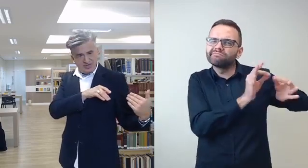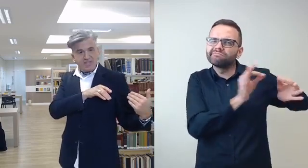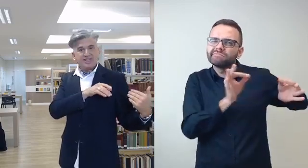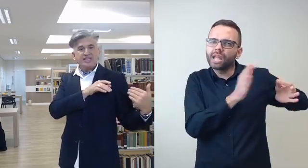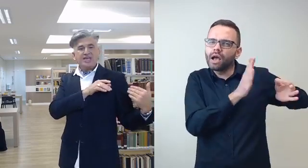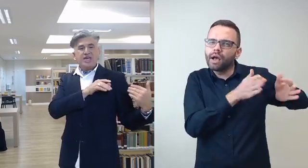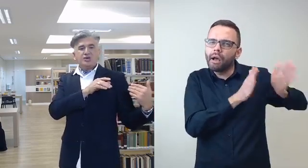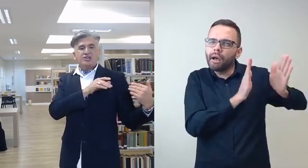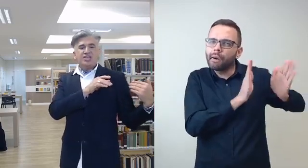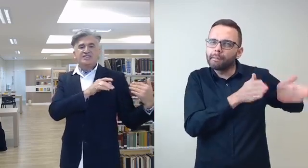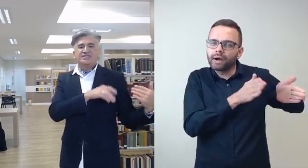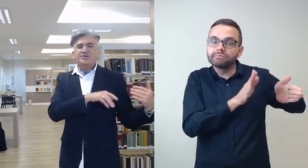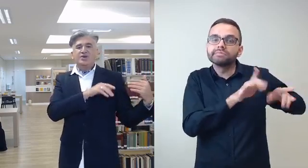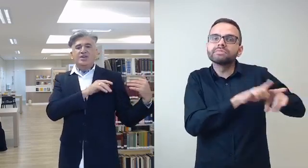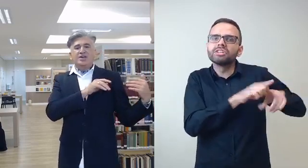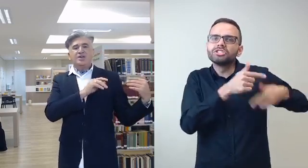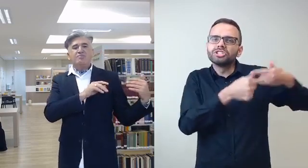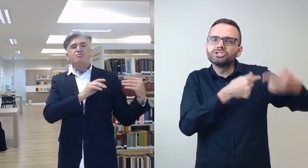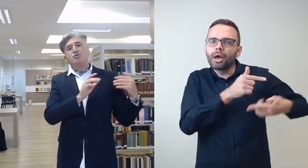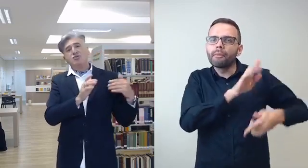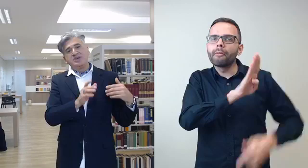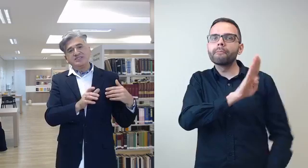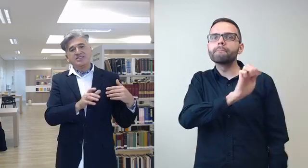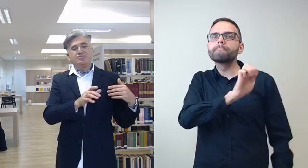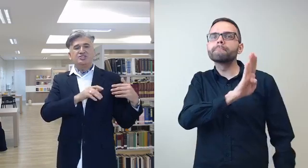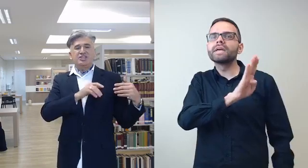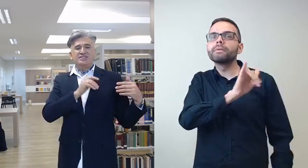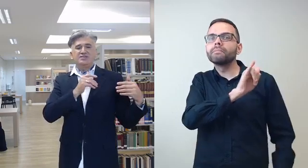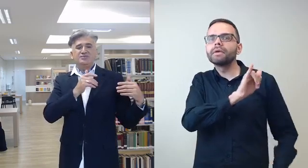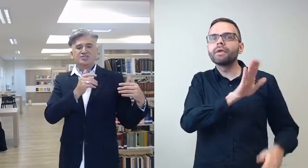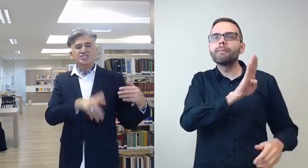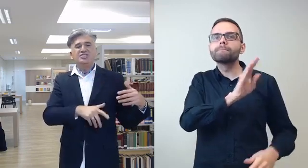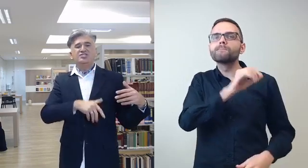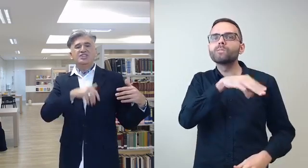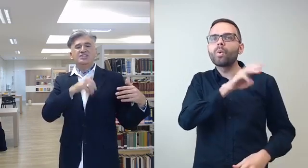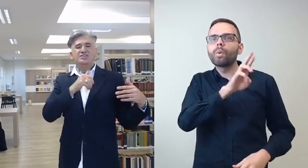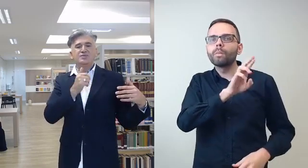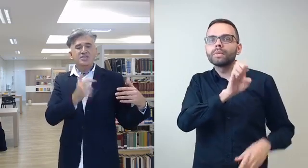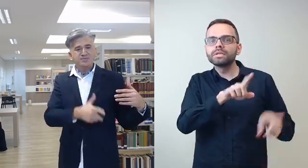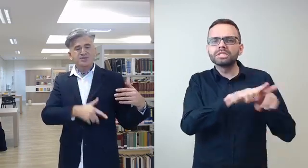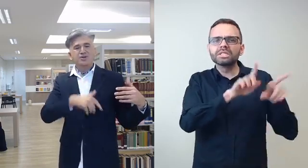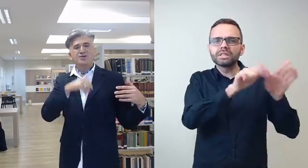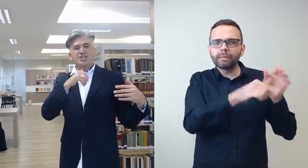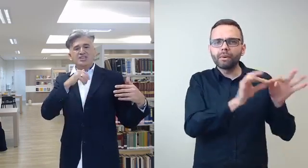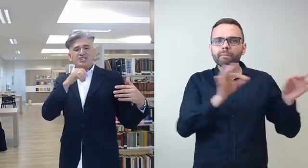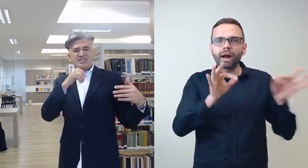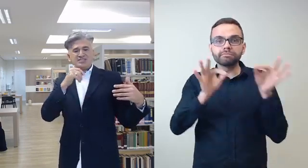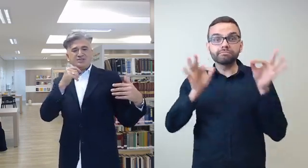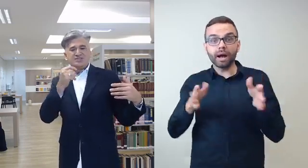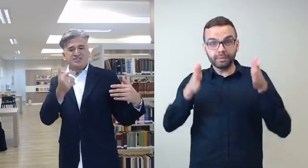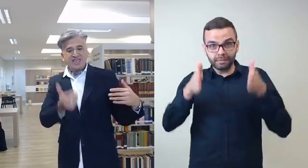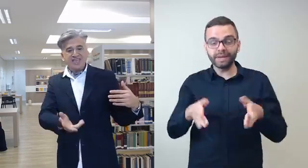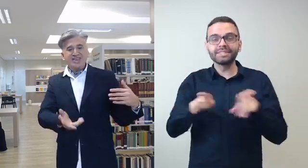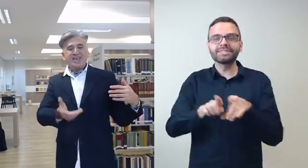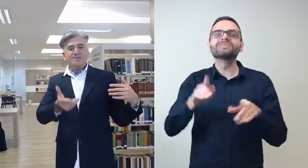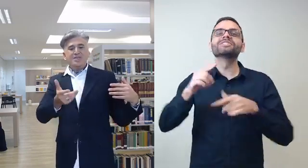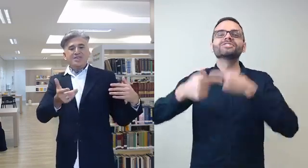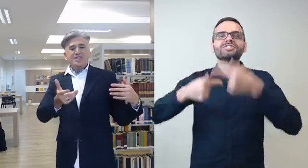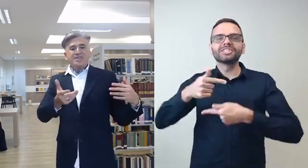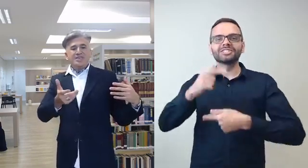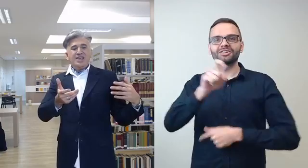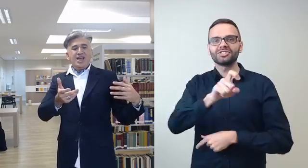anos 80, com a geração Baby Boomers, depois geração X, geração Y, geração Z,